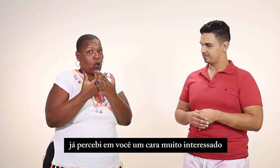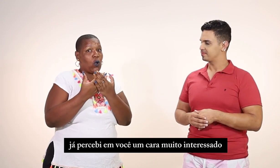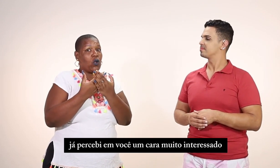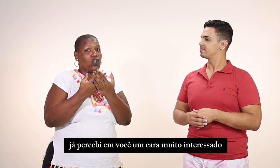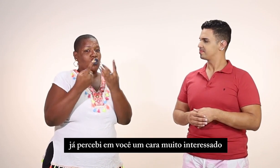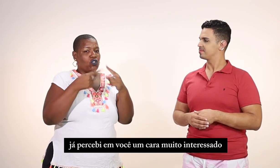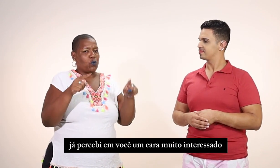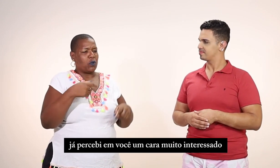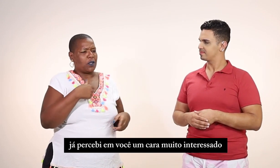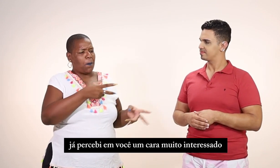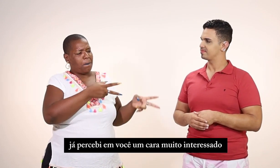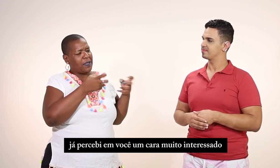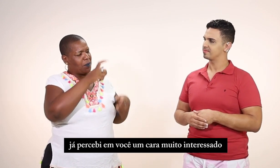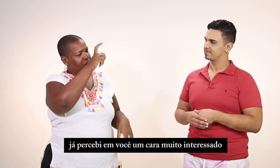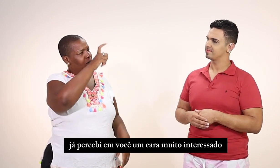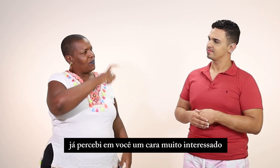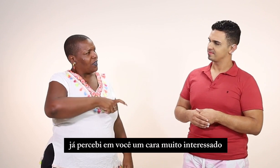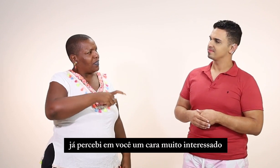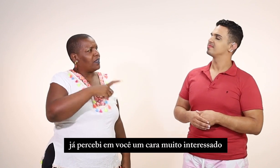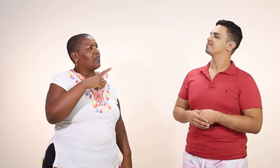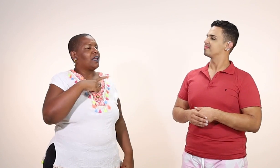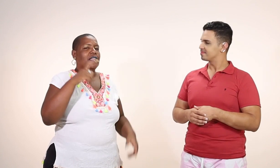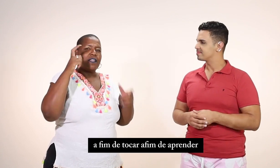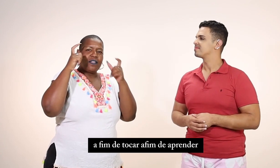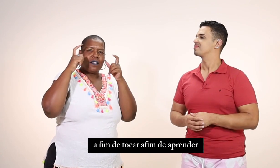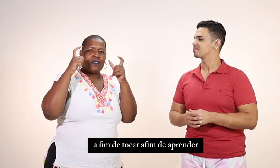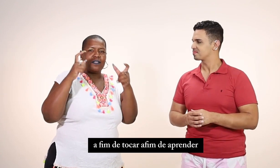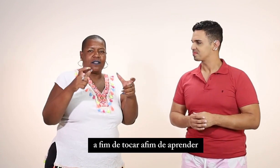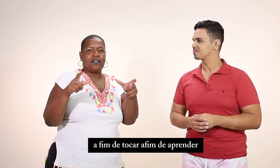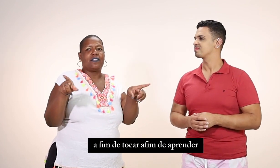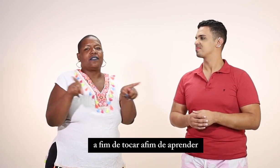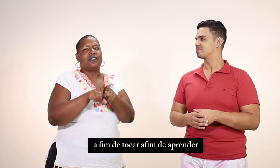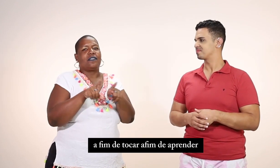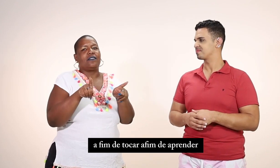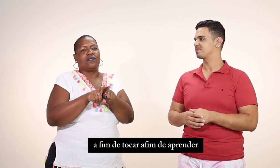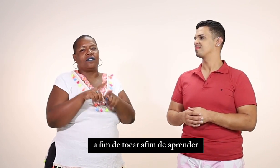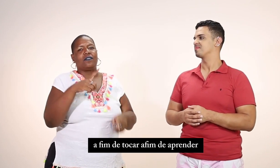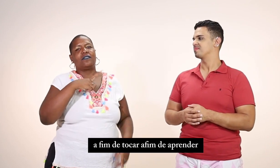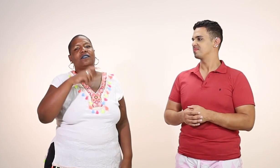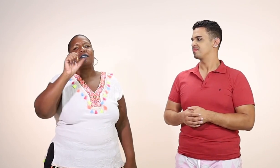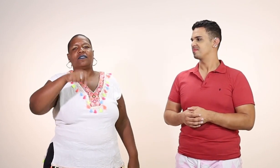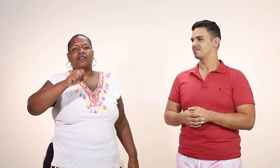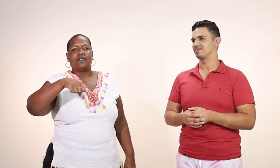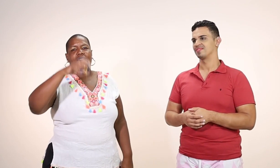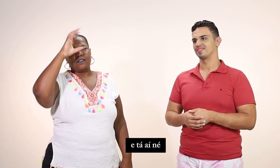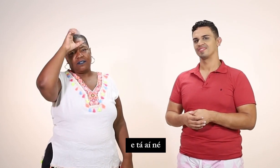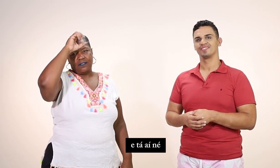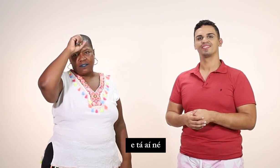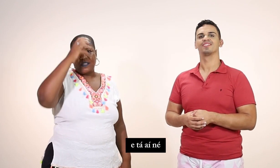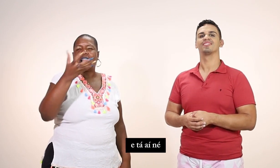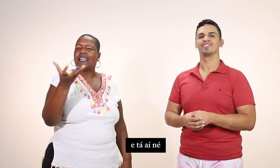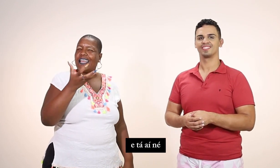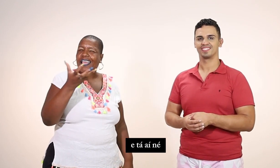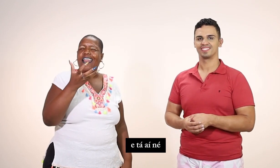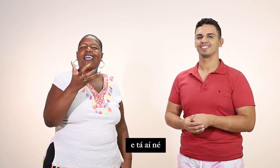percebi em você um cara muito interessado, a fim de tocar, a fim de aprender. E tá aí,